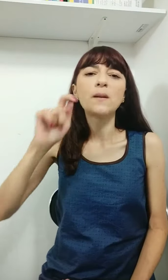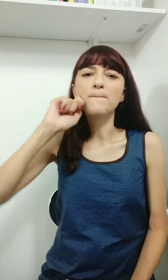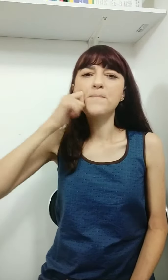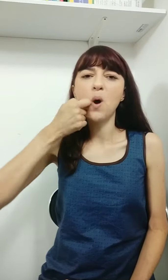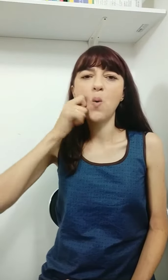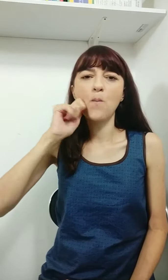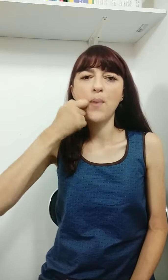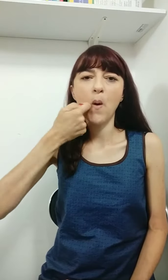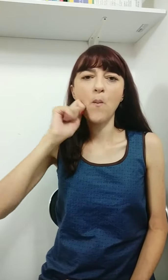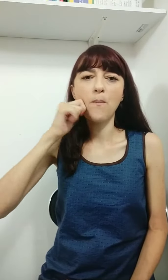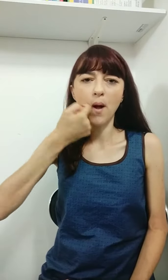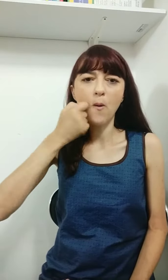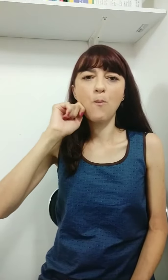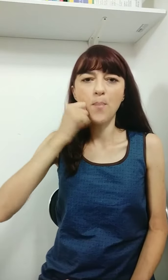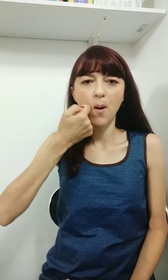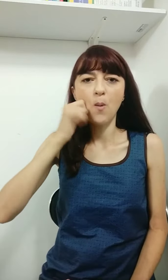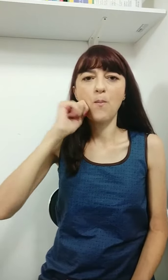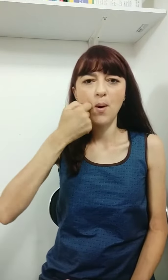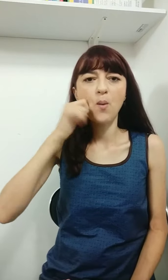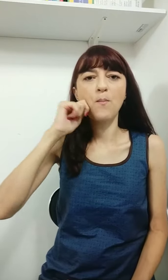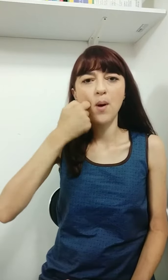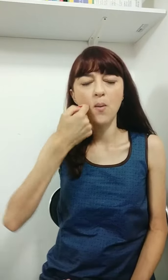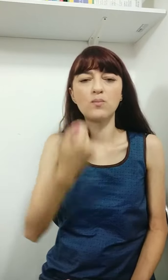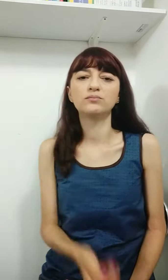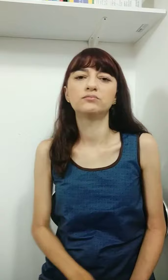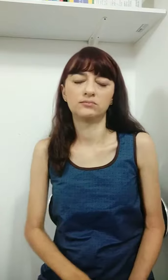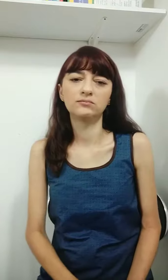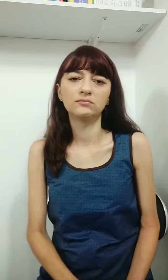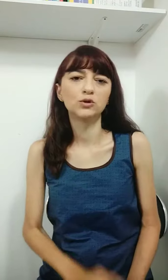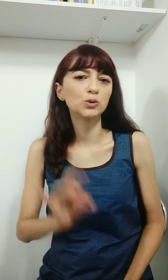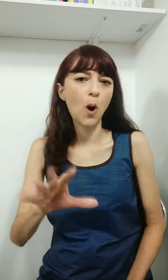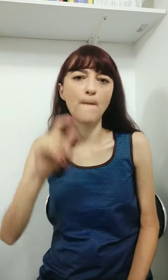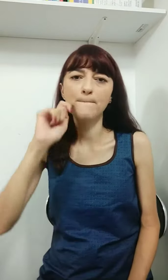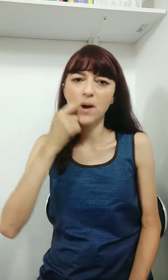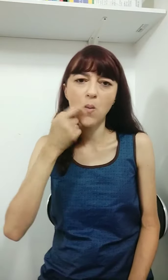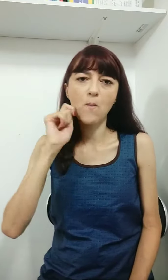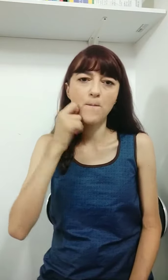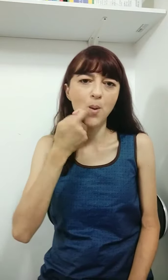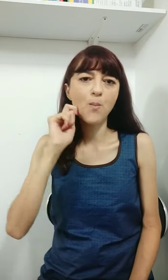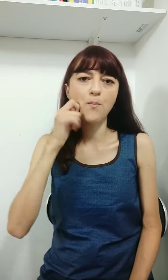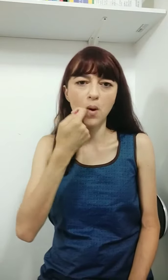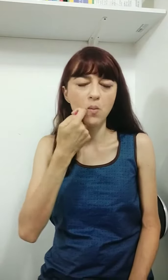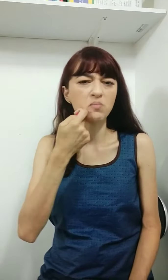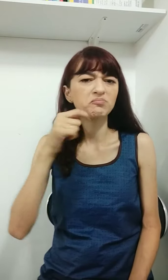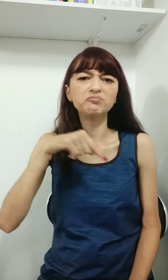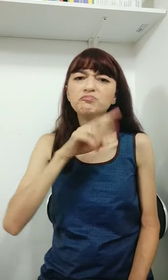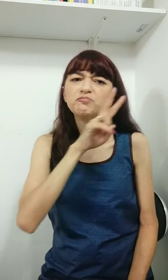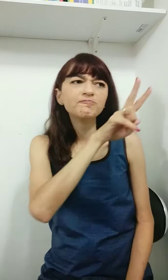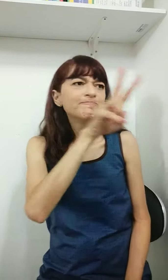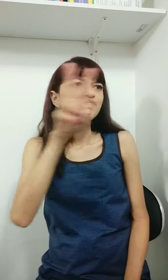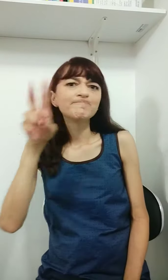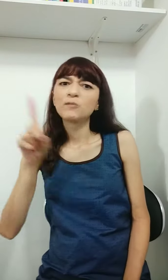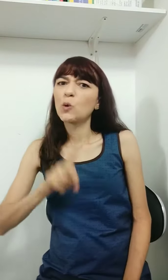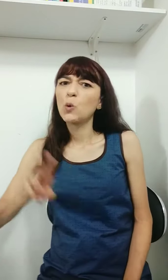específico aqui da nossa região. Outro exemplo, esse é o sinal de pão aqui nessa região sudeste, tá? Esse é o sinal de pão. Eu